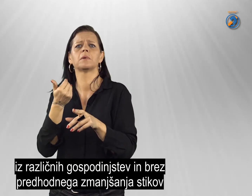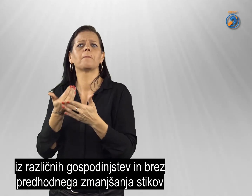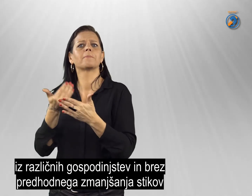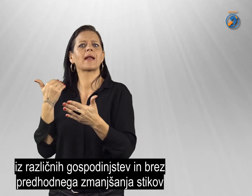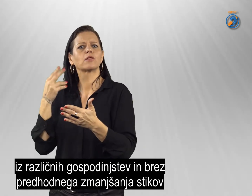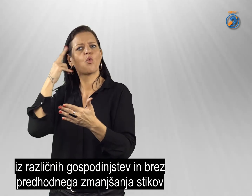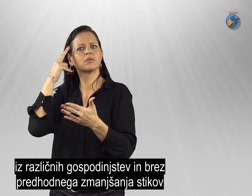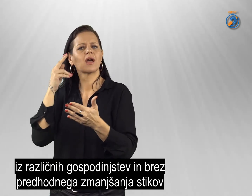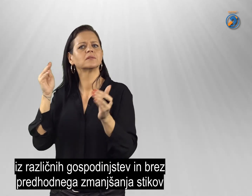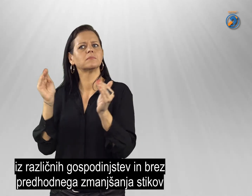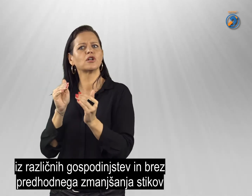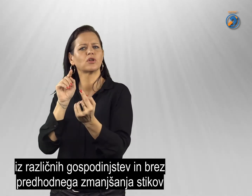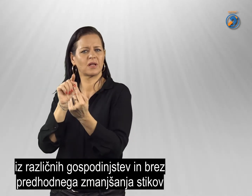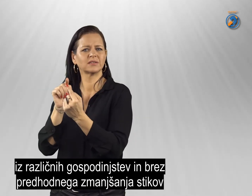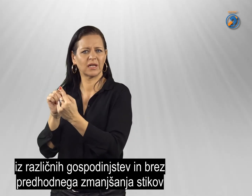minimum.